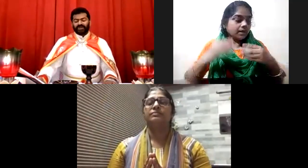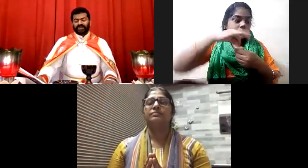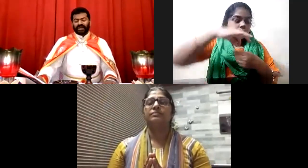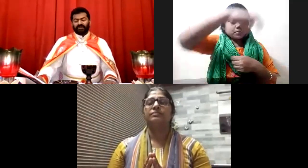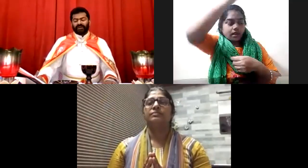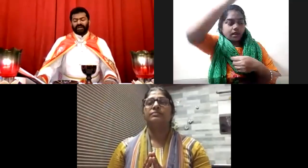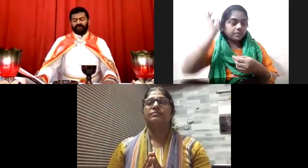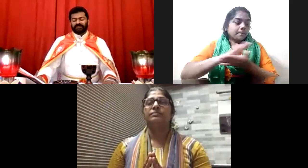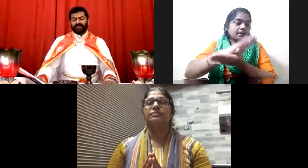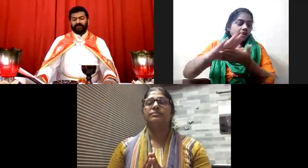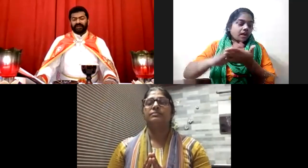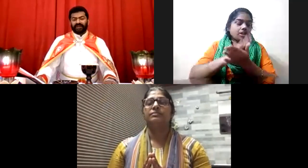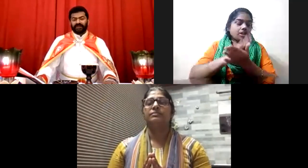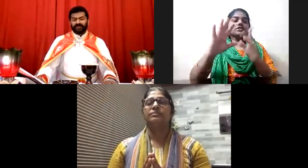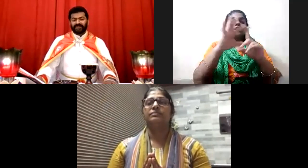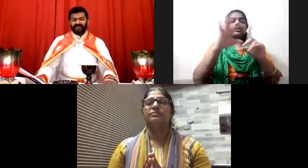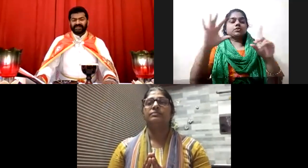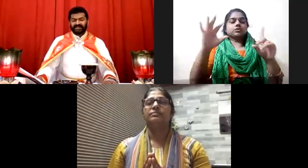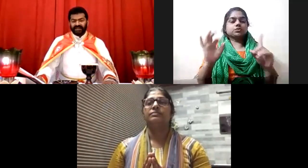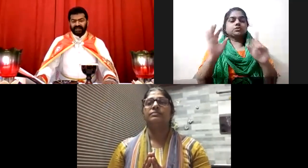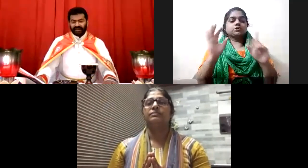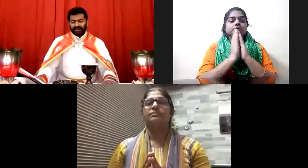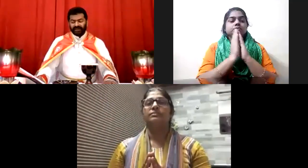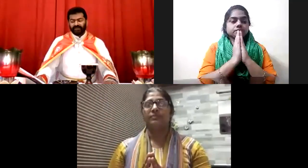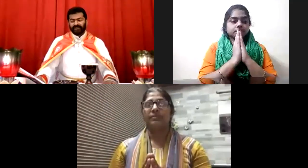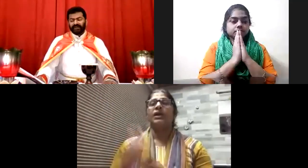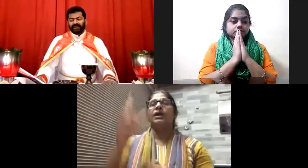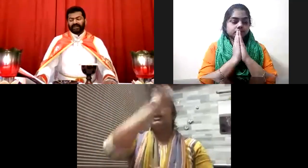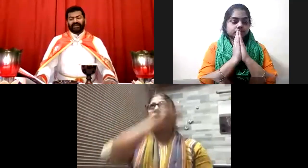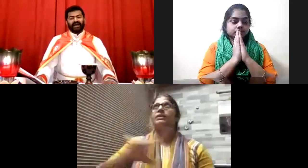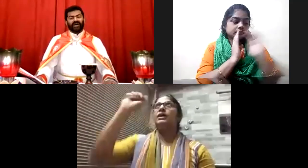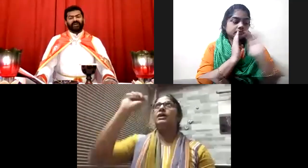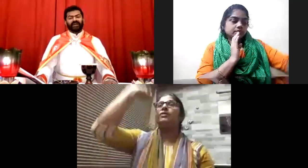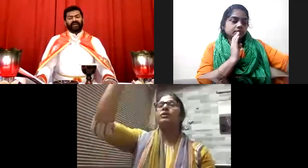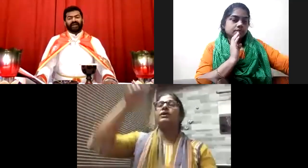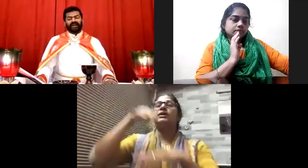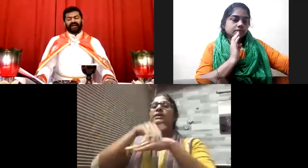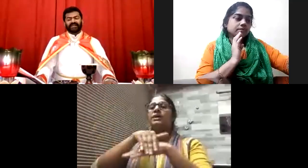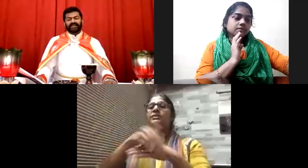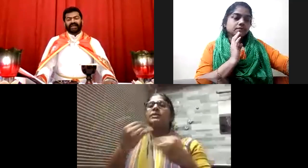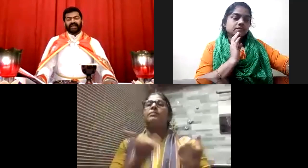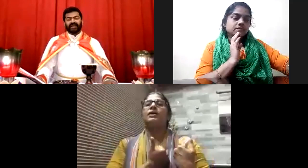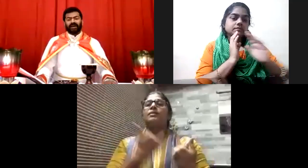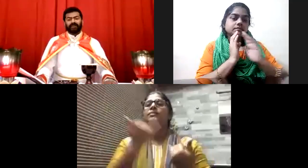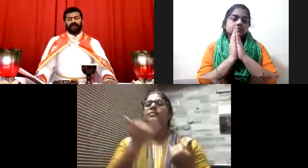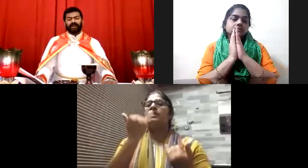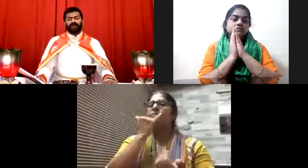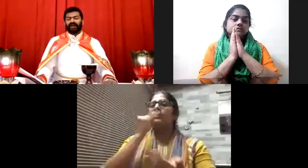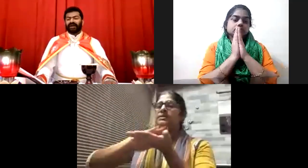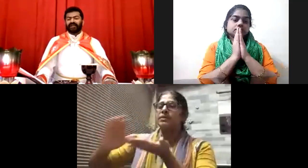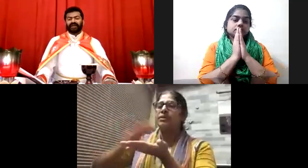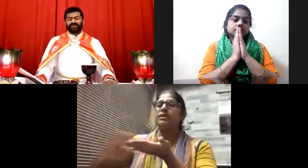സ്വീകരിക്കുകയും പരിശുദ്ധാത്മാവിനാൽ പൗത്രീകരിക്കപ്പെടുകയും ചെയ്യാം. കർത്താവേ, അങ്ങയുടെ ദാസരുടെ